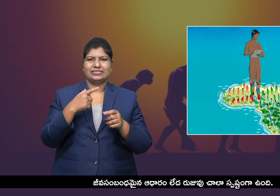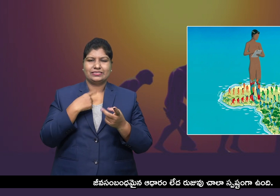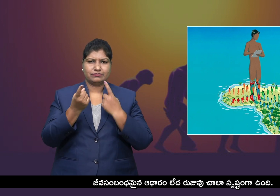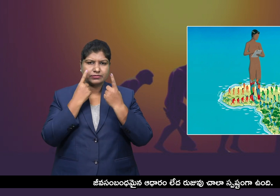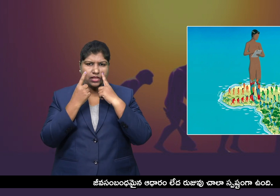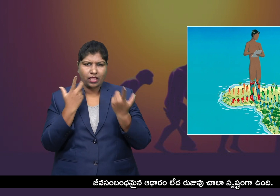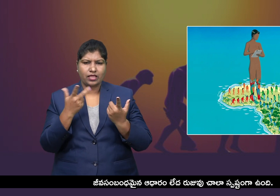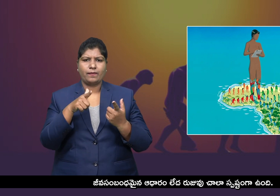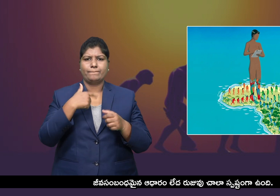స్పష్టంగా ఉంది.